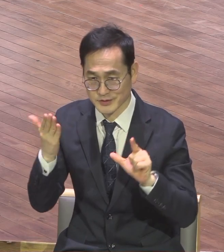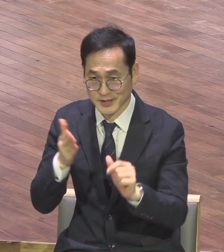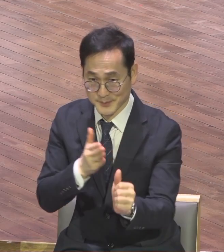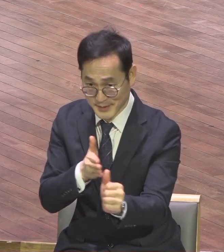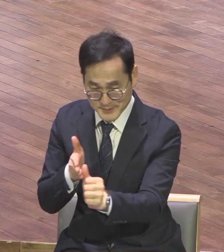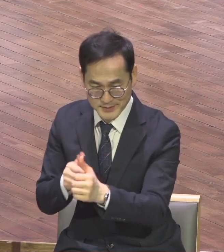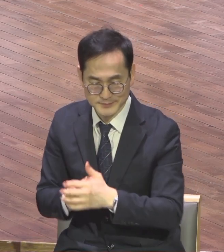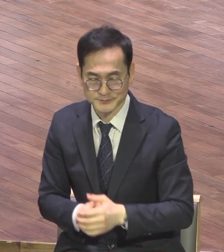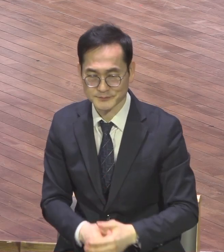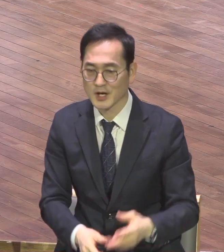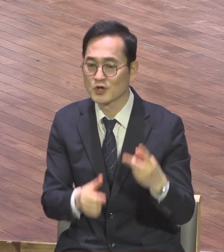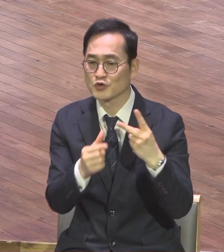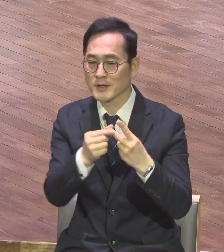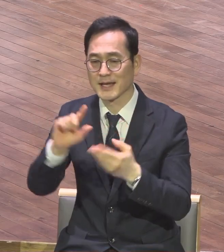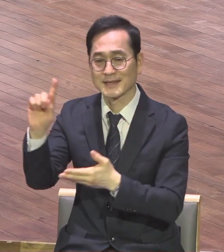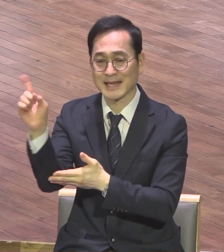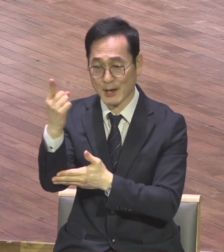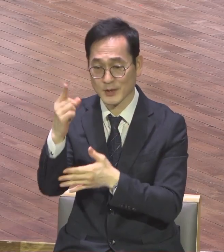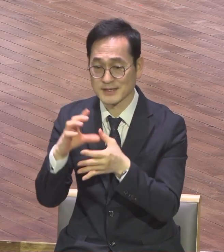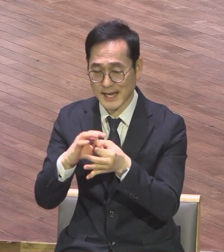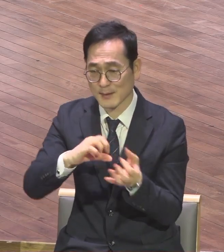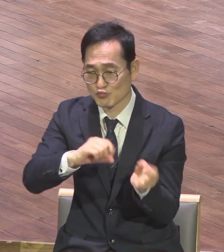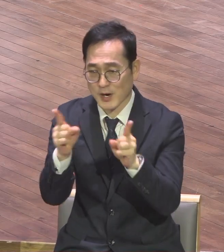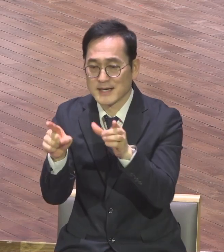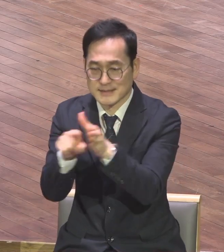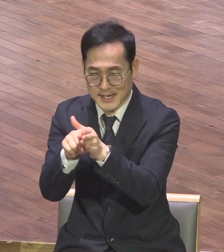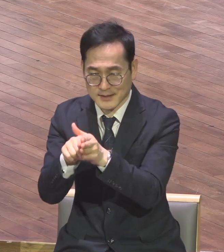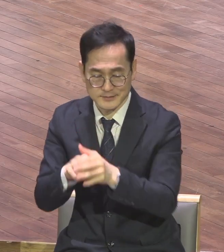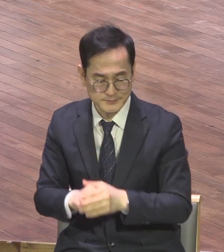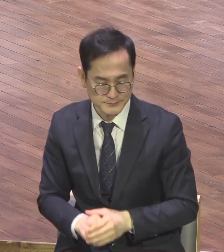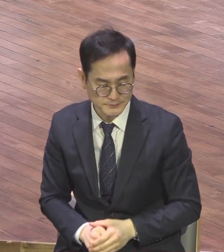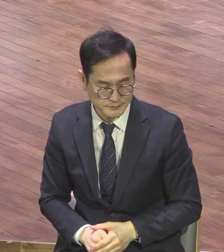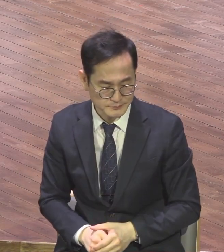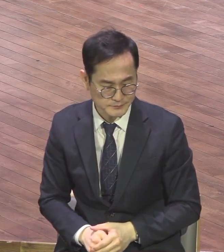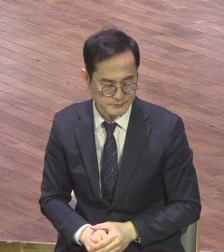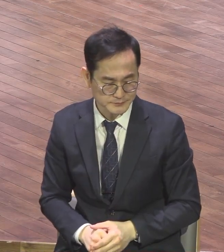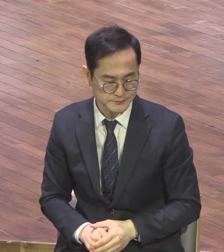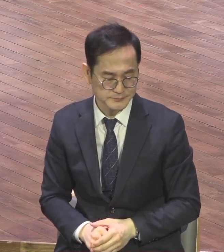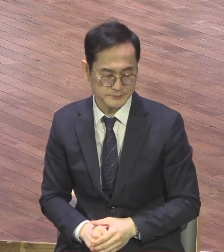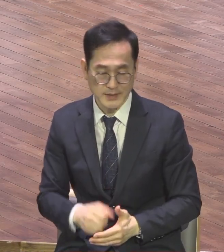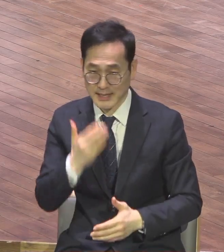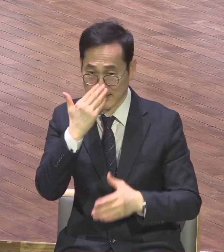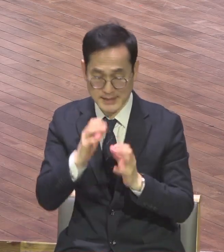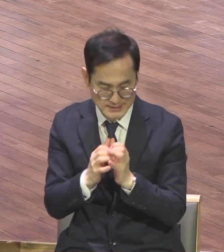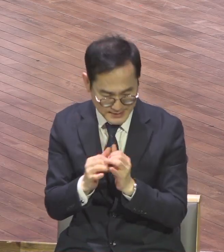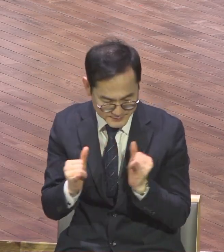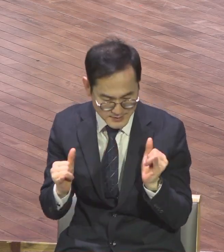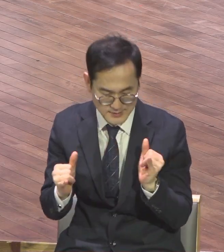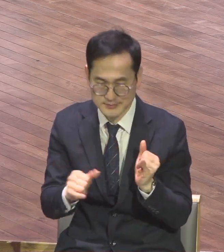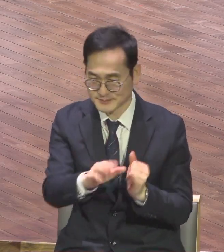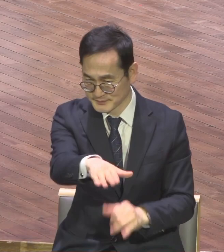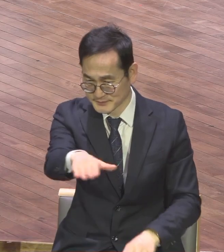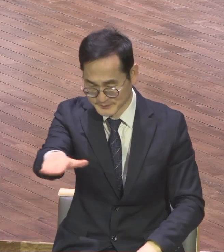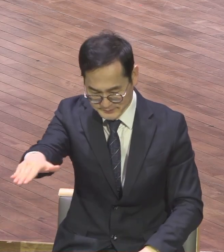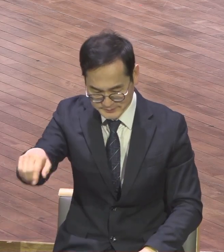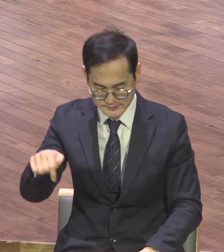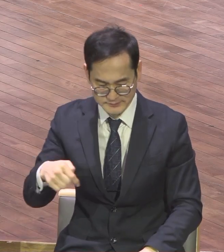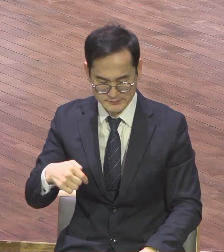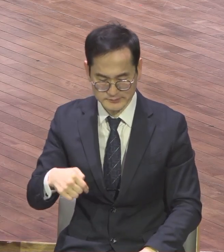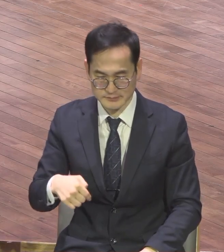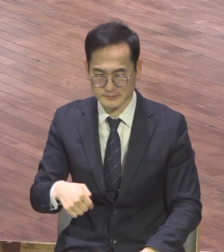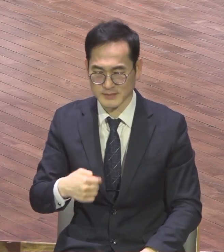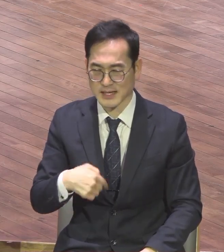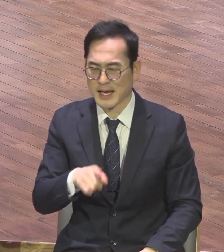두 번째로 다윗의 부활신앙입니다. 22절 봅니다. 이스라엘 사람들아 이 말을